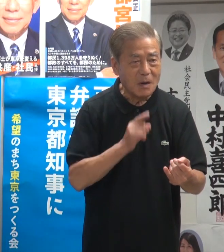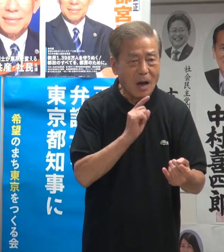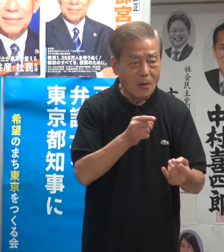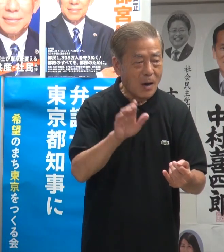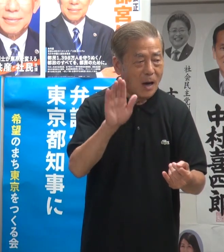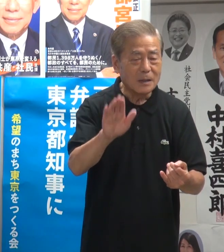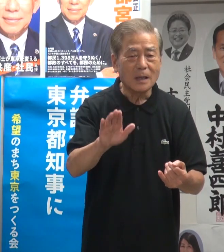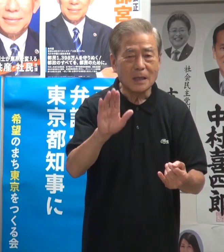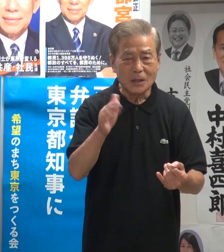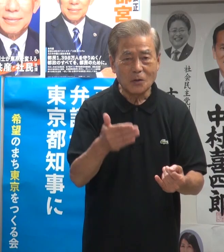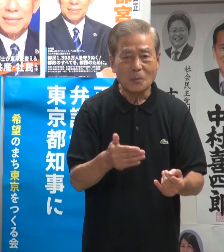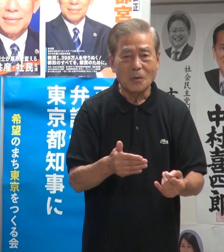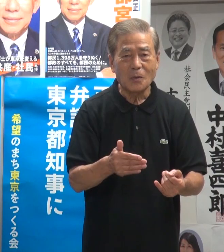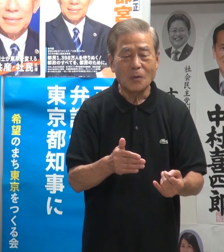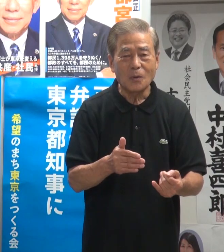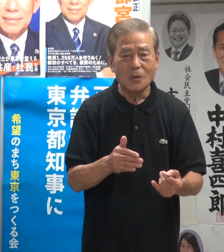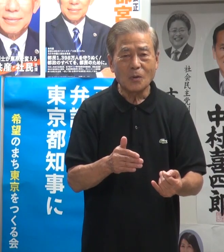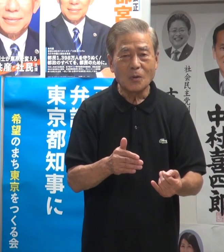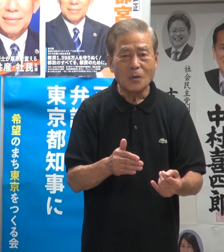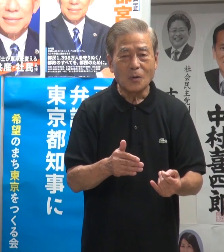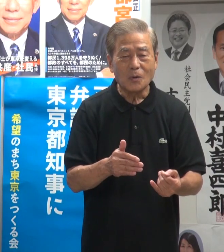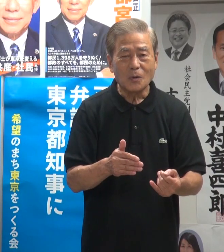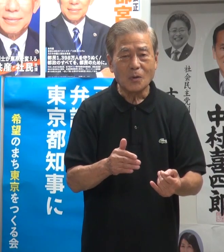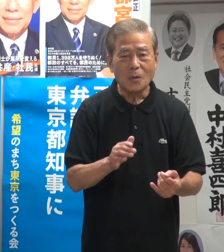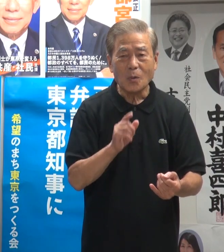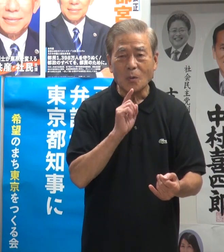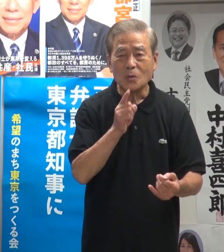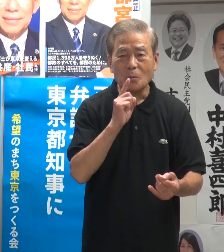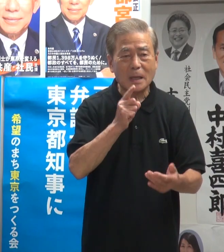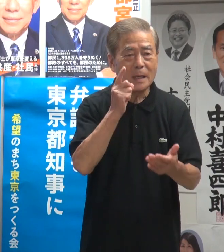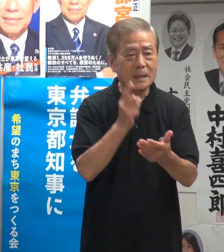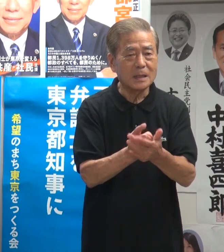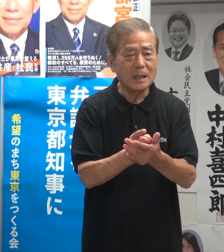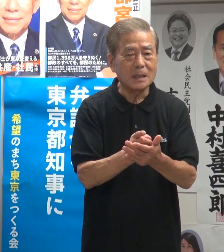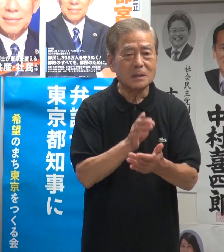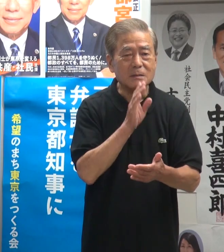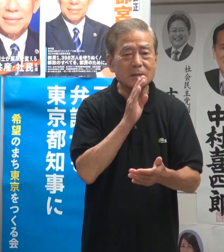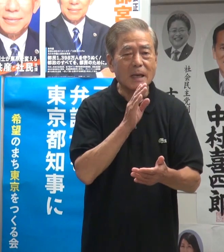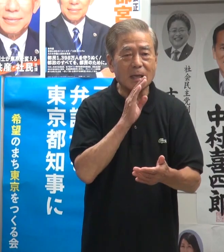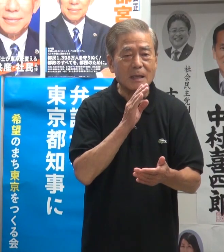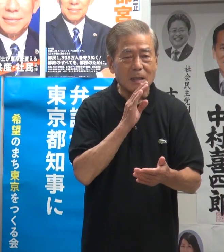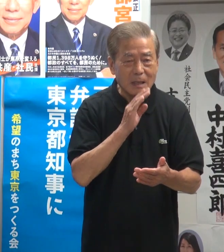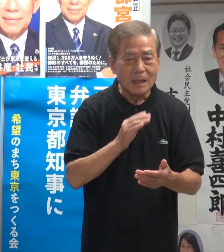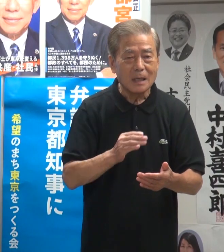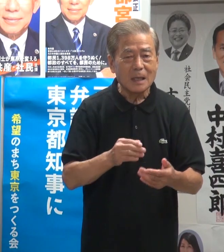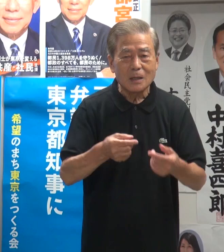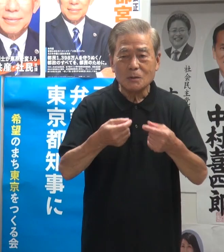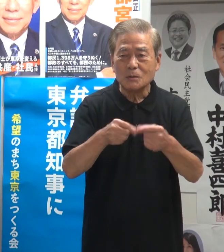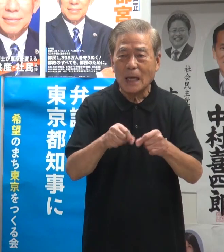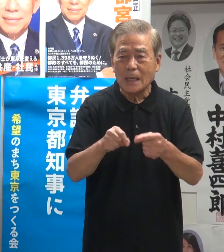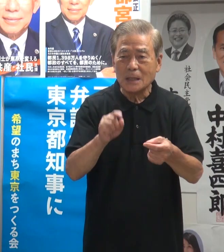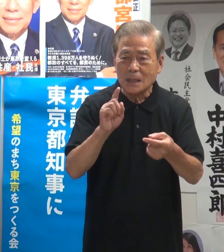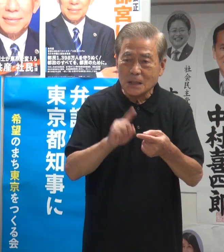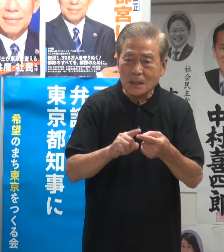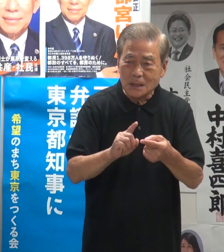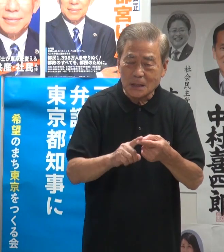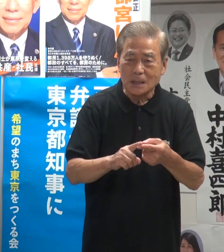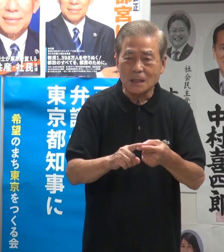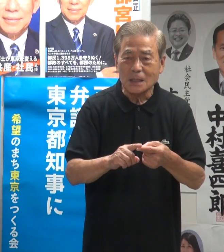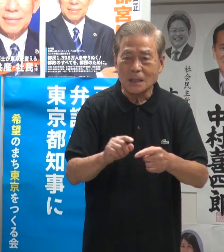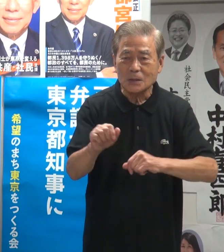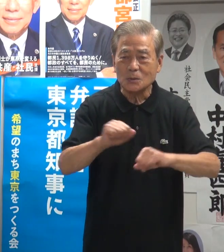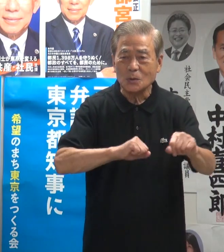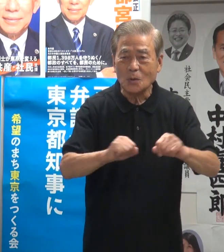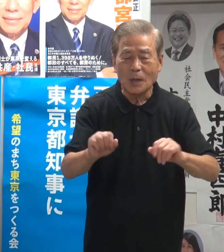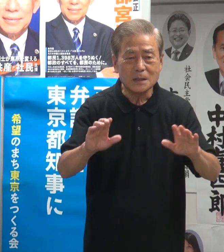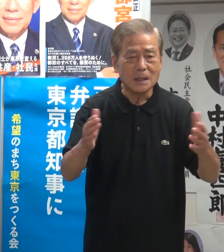ってますけど、それ自体は何ら言葉だけであってね、具体的な対応をしてないので、私自身は相